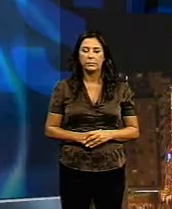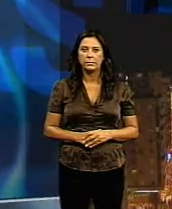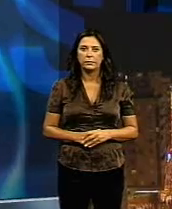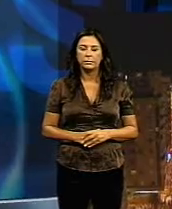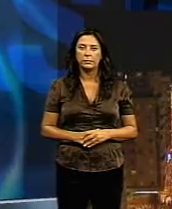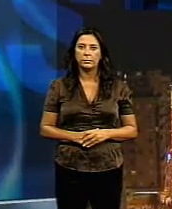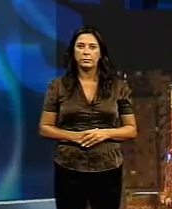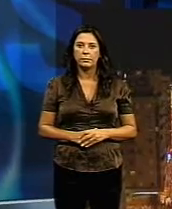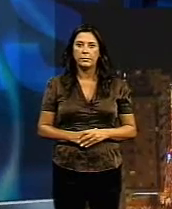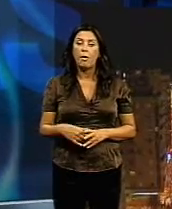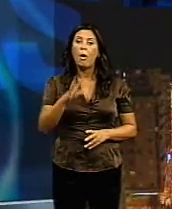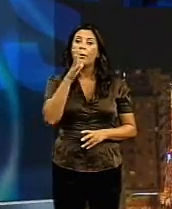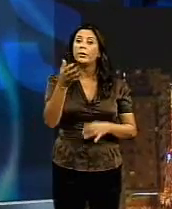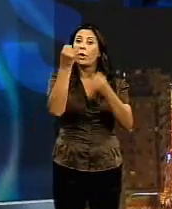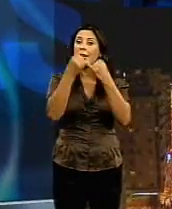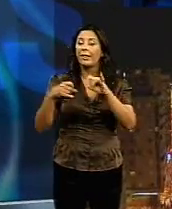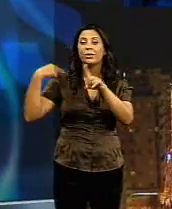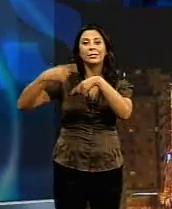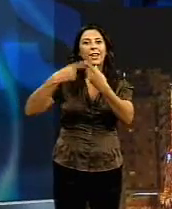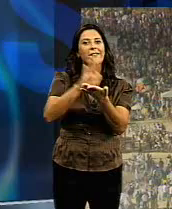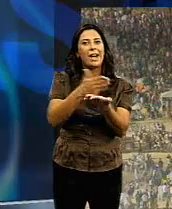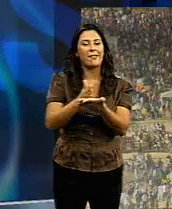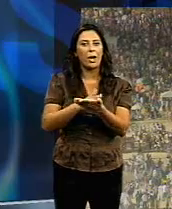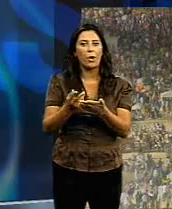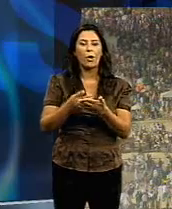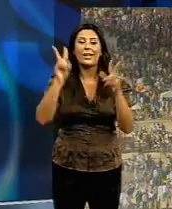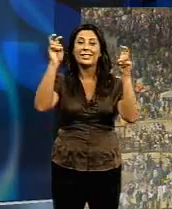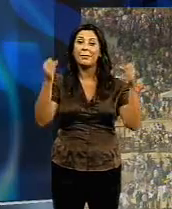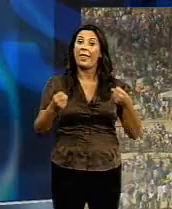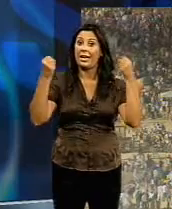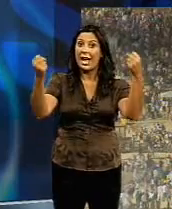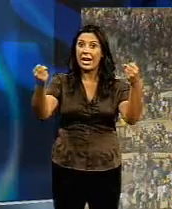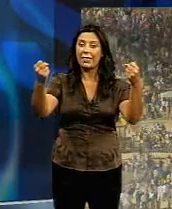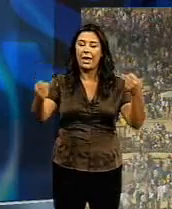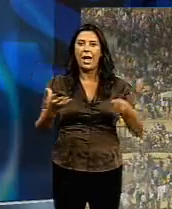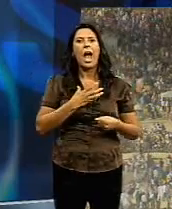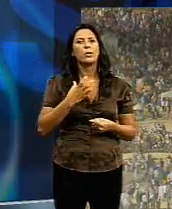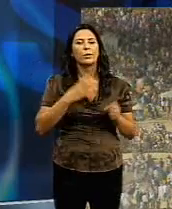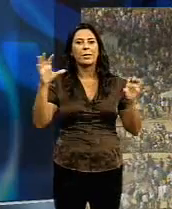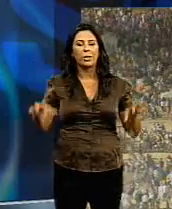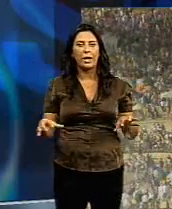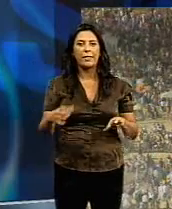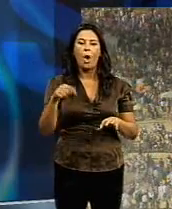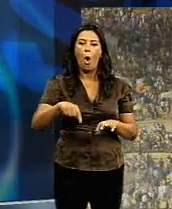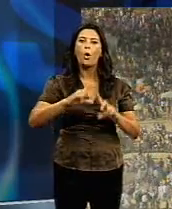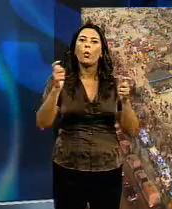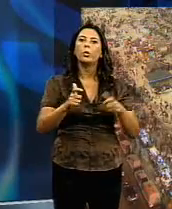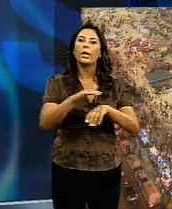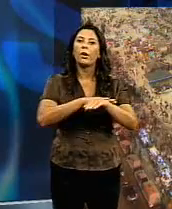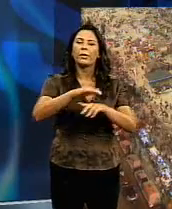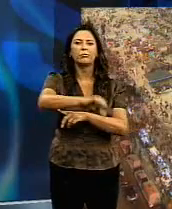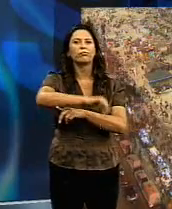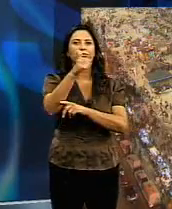Con motivo de la celebración de las tradicionales barbacoas del Trofeo Carranza, el Ayuntamiento de Cádiz ha aprobado hoy en Junta de